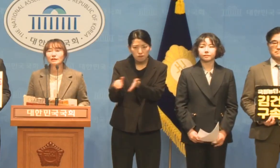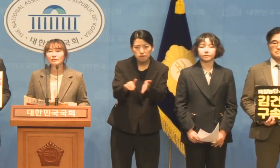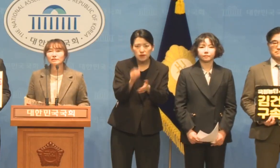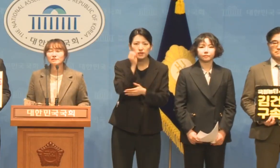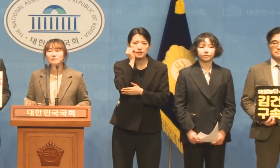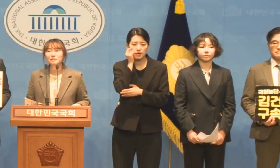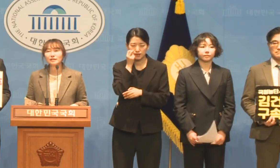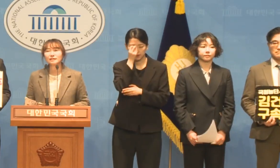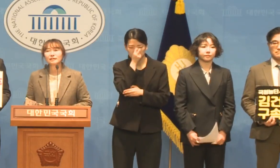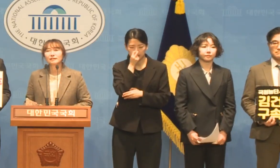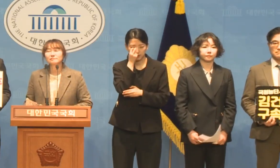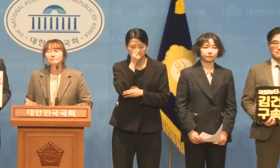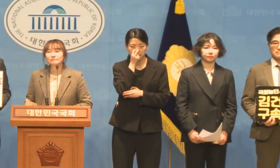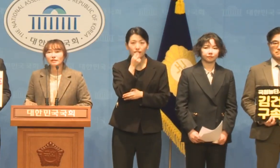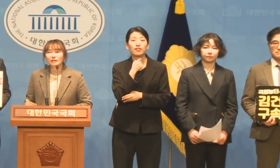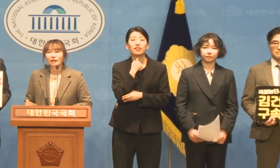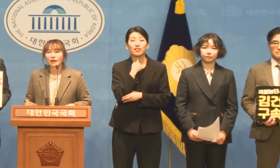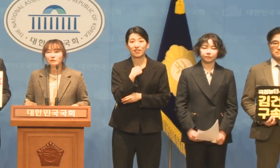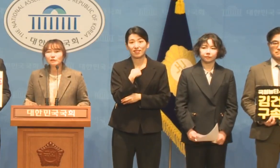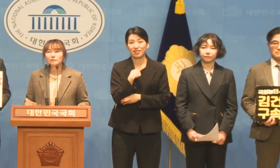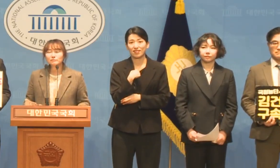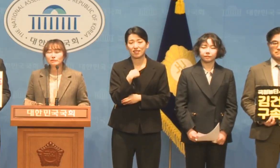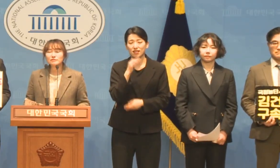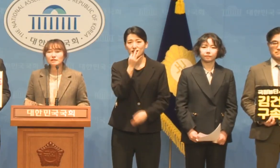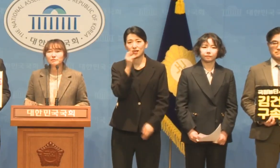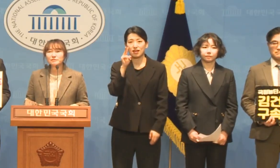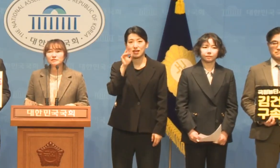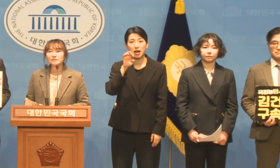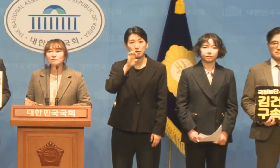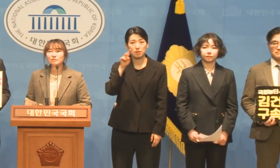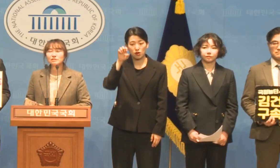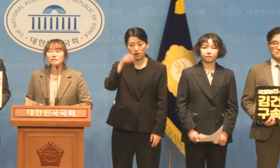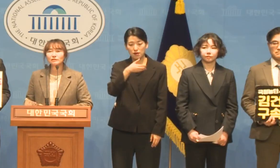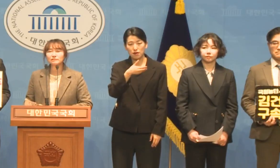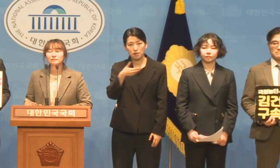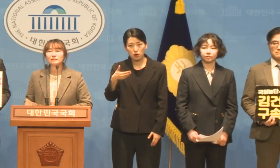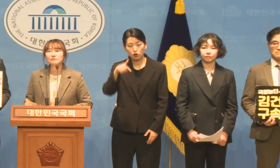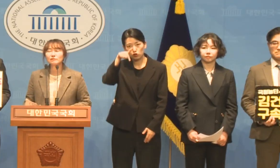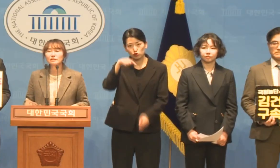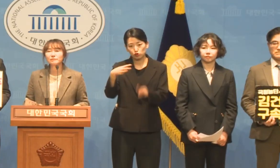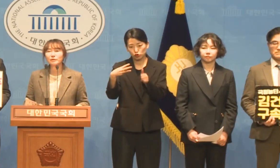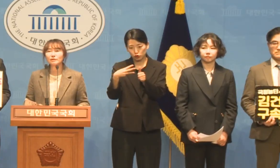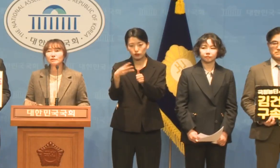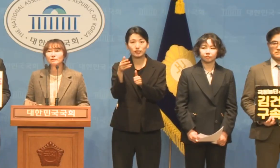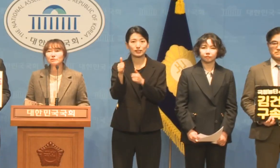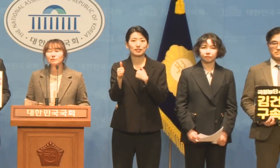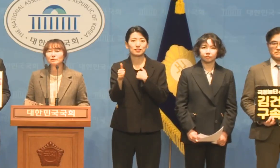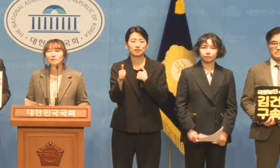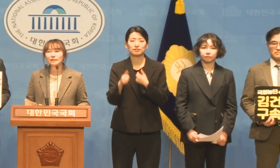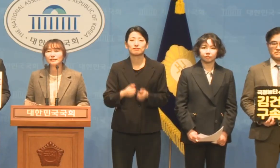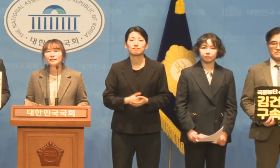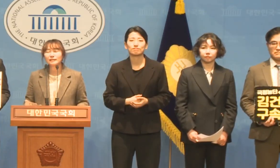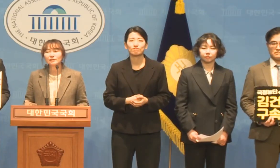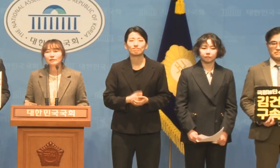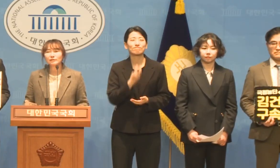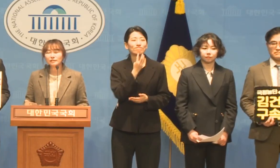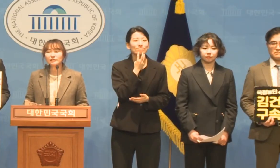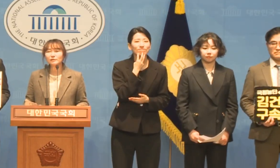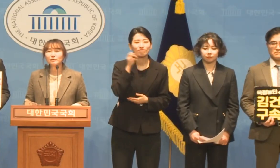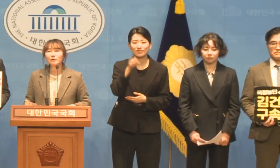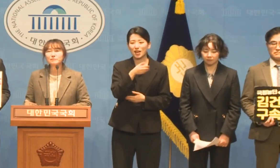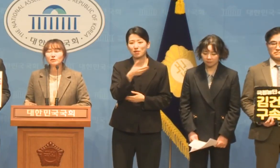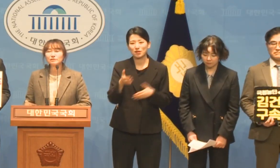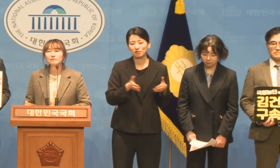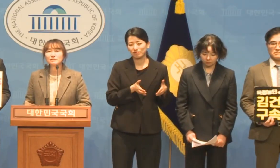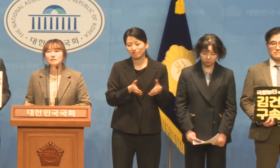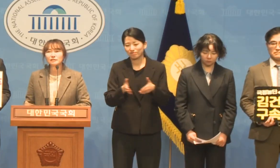양평군의원 여현정입니다. 아무런 문제 없이 추진되던 서울 양평 고속도로가 길을